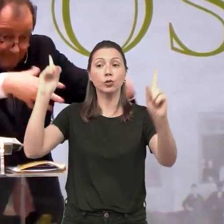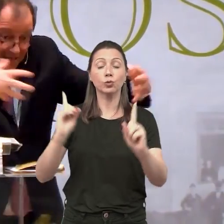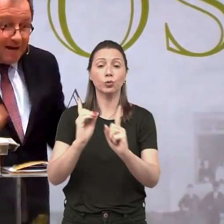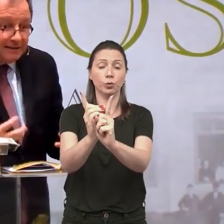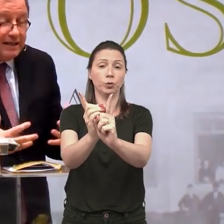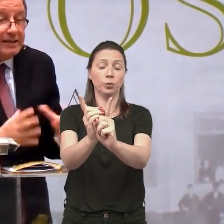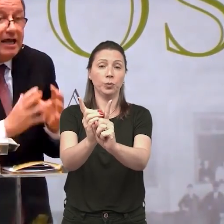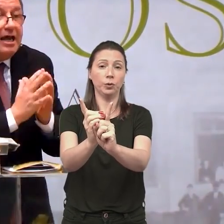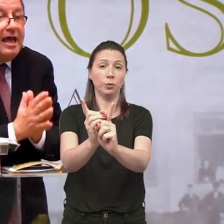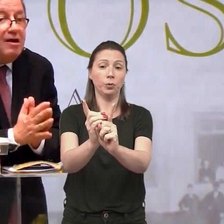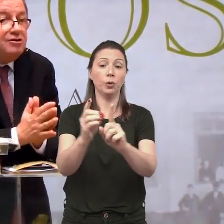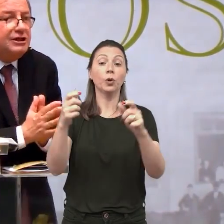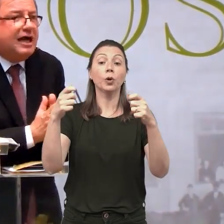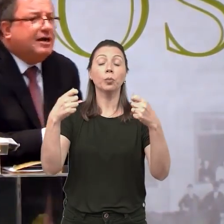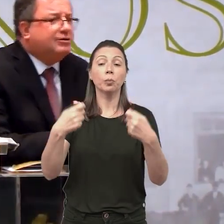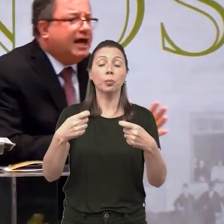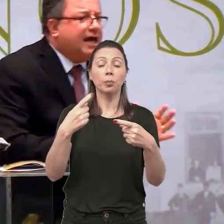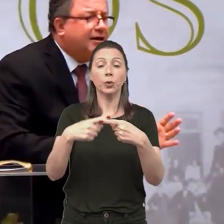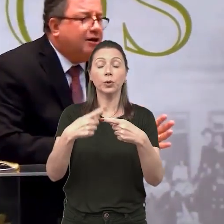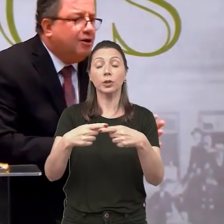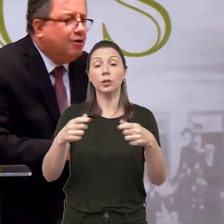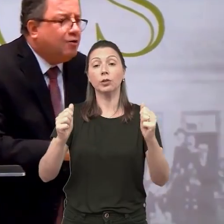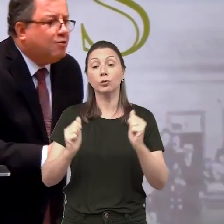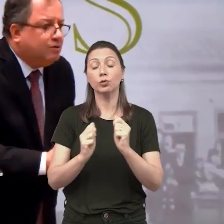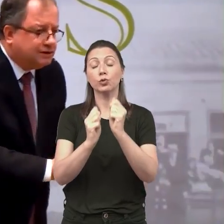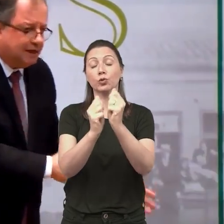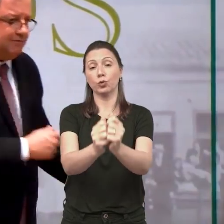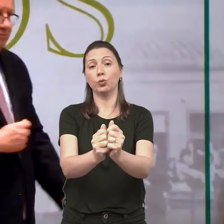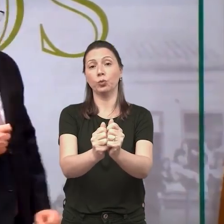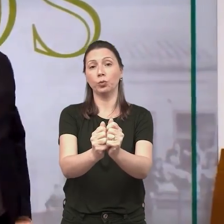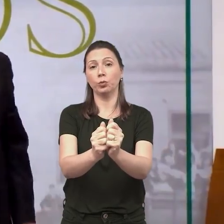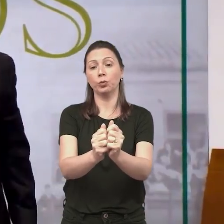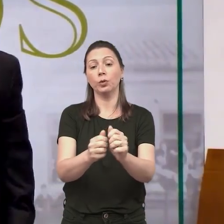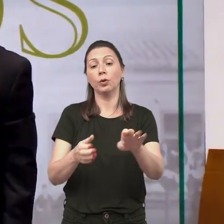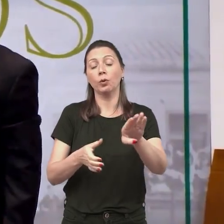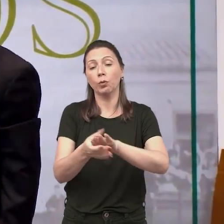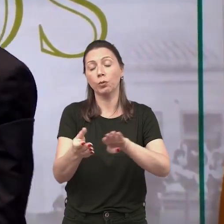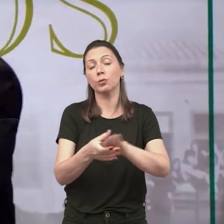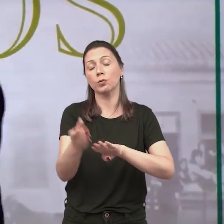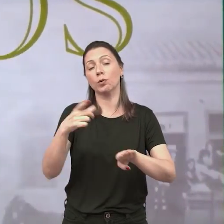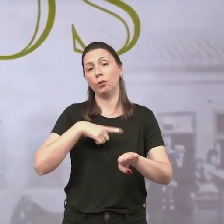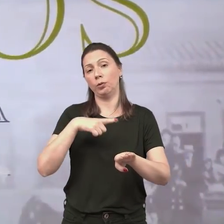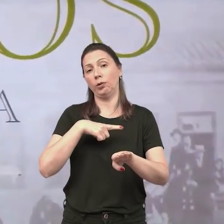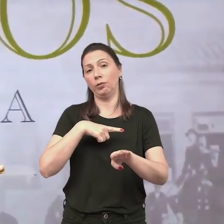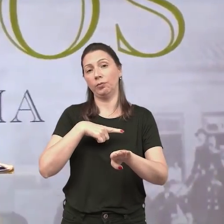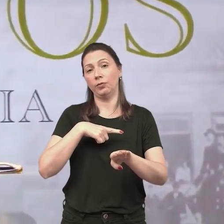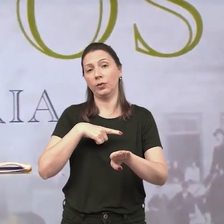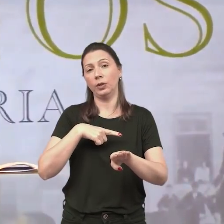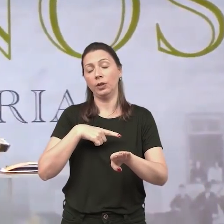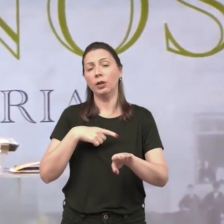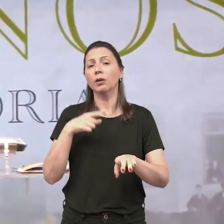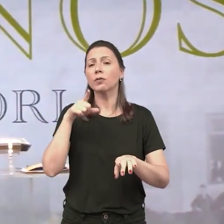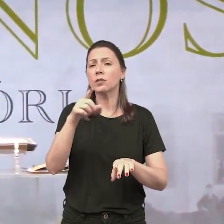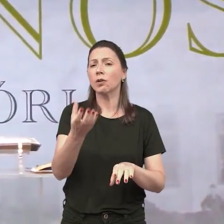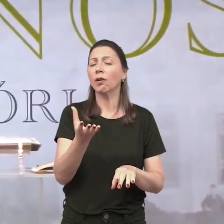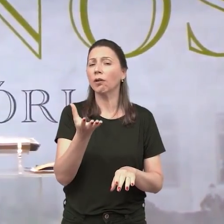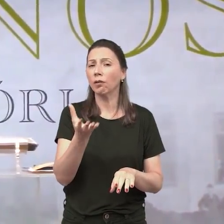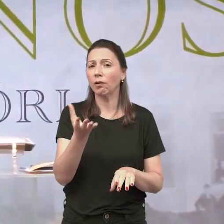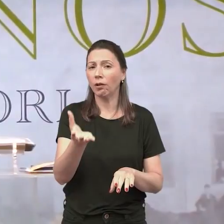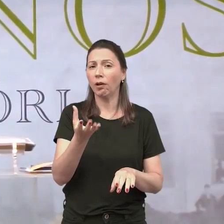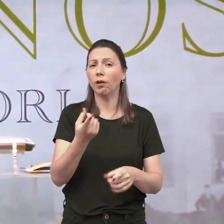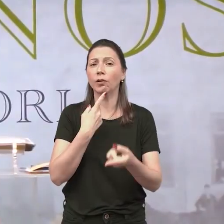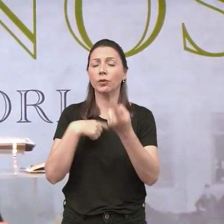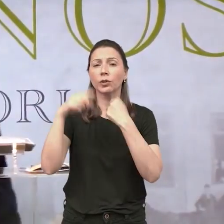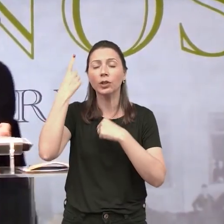vistas, na minha presença, eu te darei o quê? Conselho. Você quer conhecer a vontade de Deus para a sua vida?